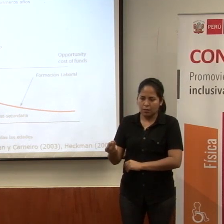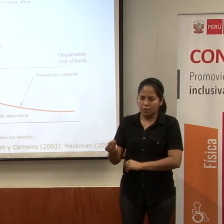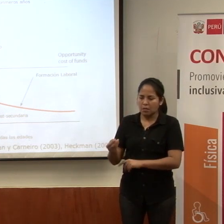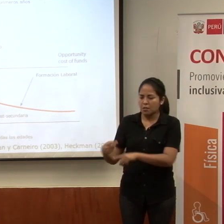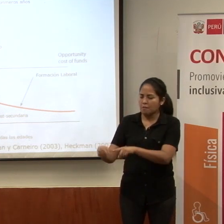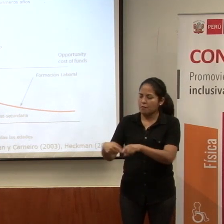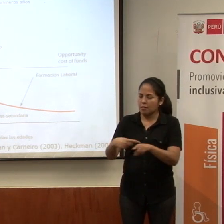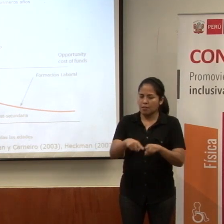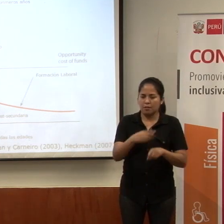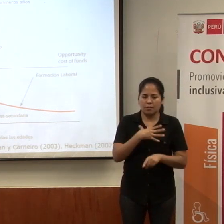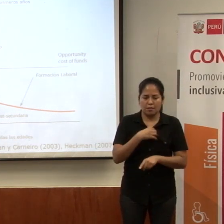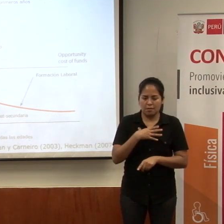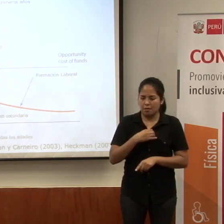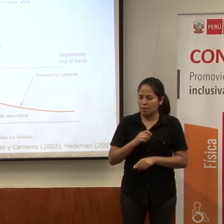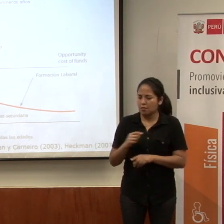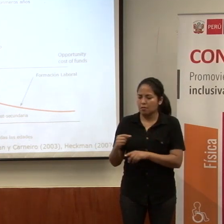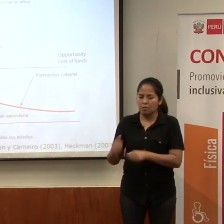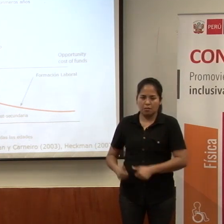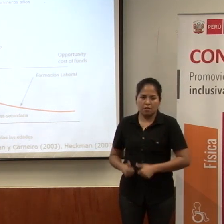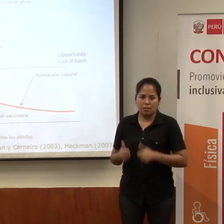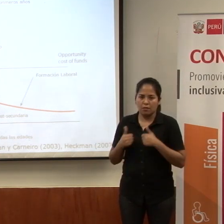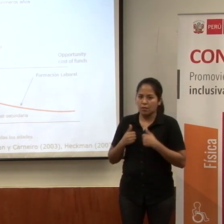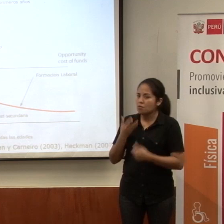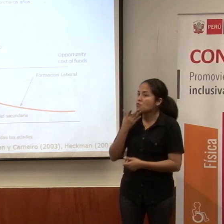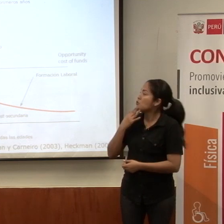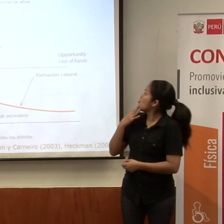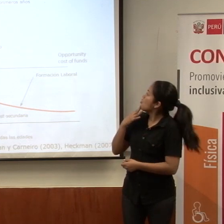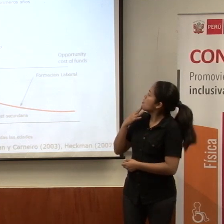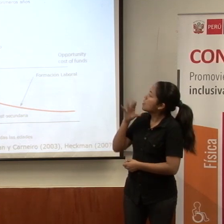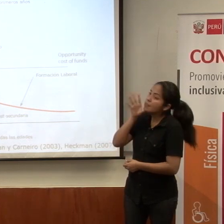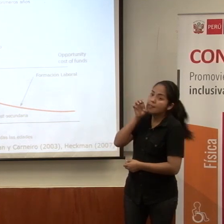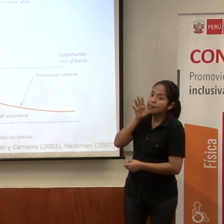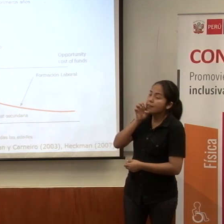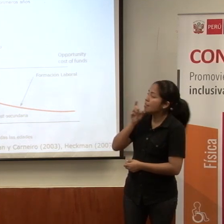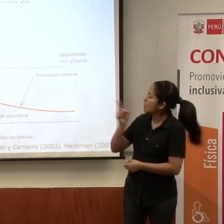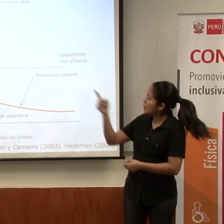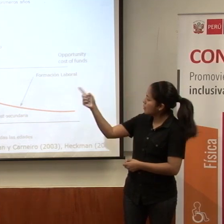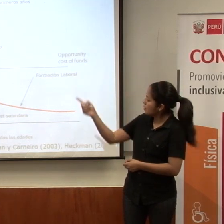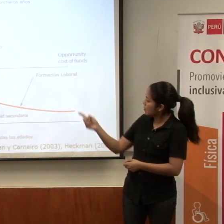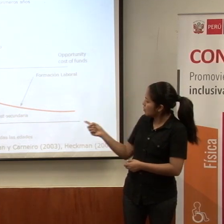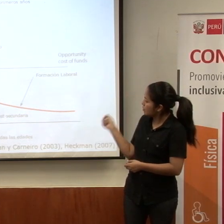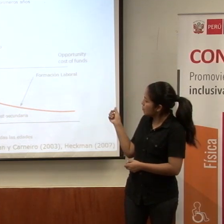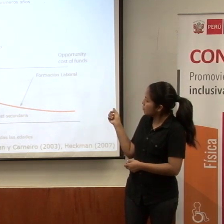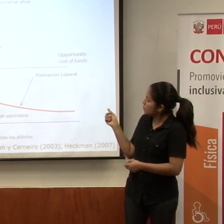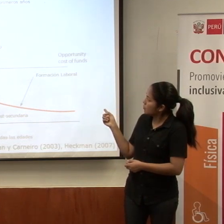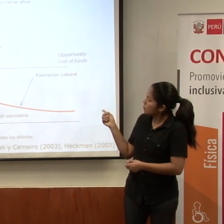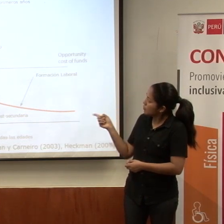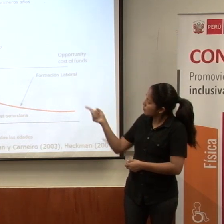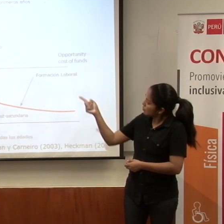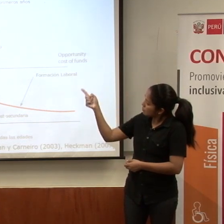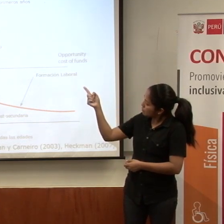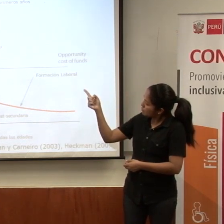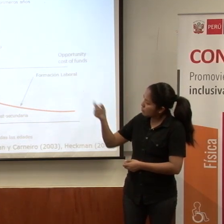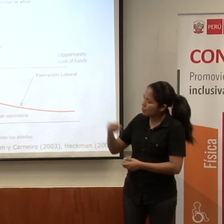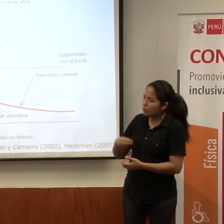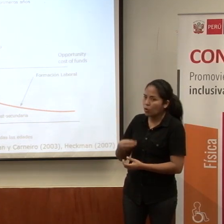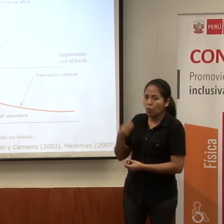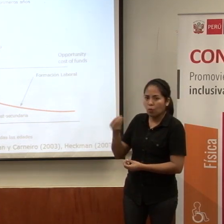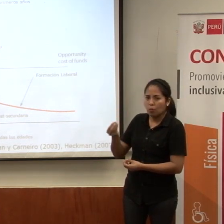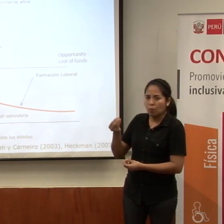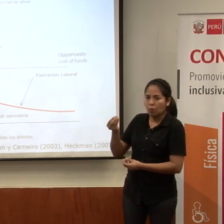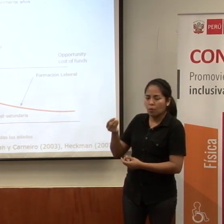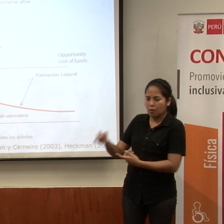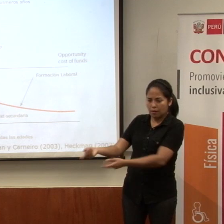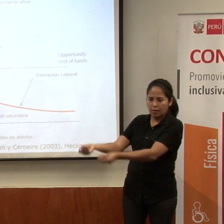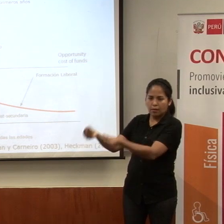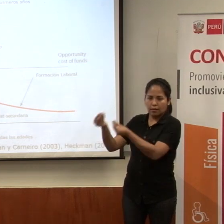vida. Y miren ustedes, en la línea naranja está la tasa interna de retorno. Y ustedes pueden ver que el retorno